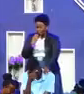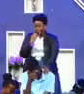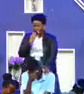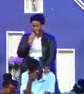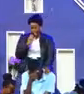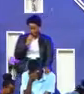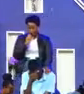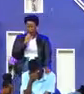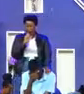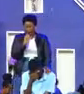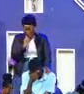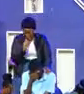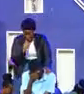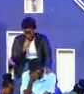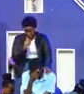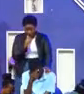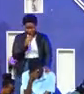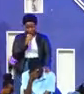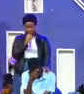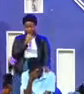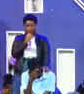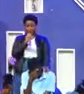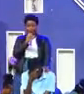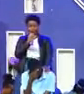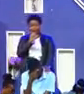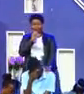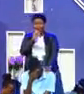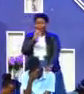Bayambe ba manyenti wali